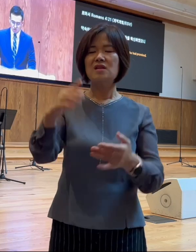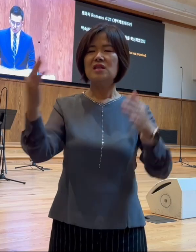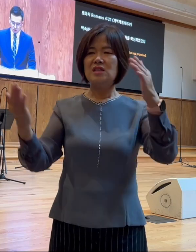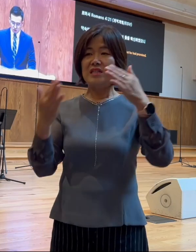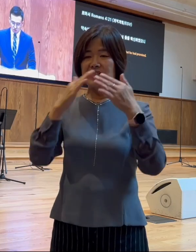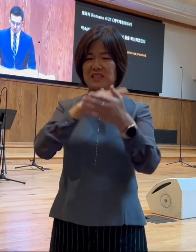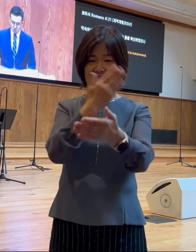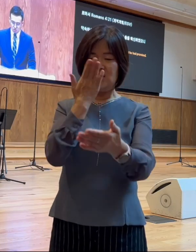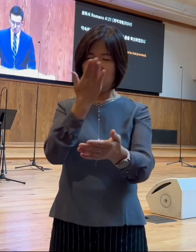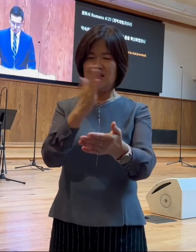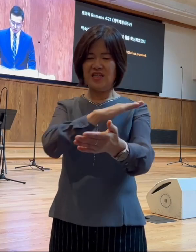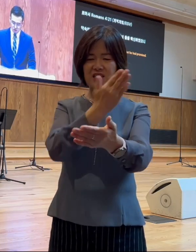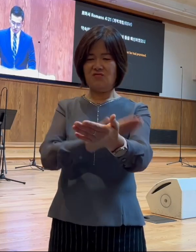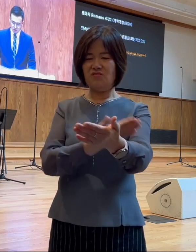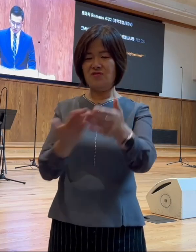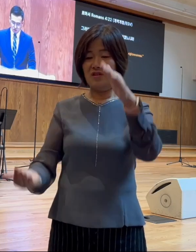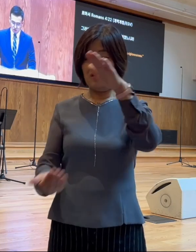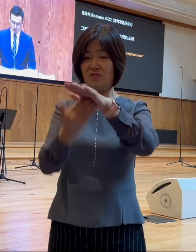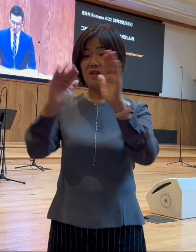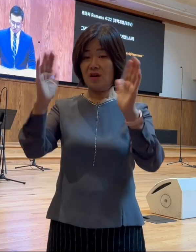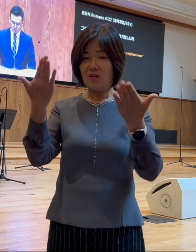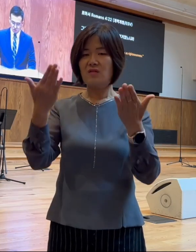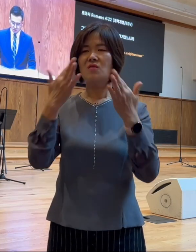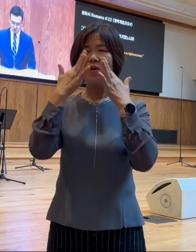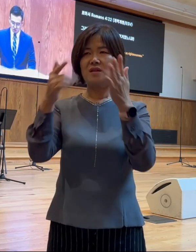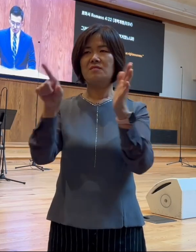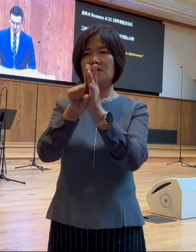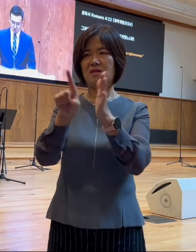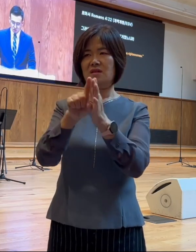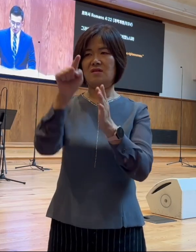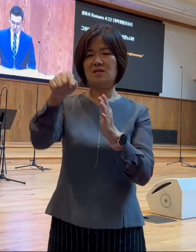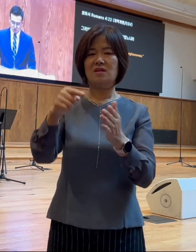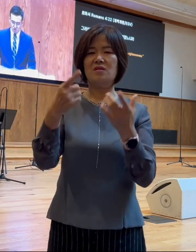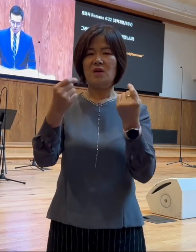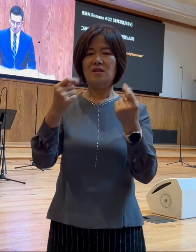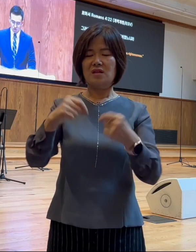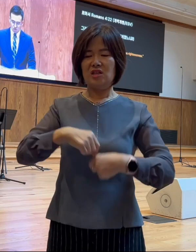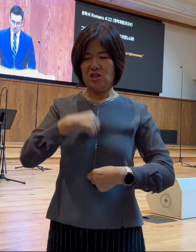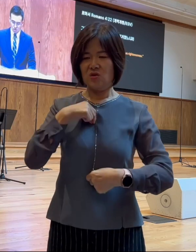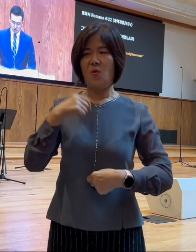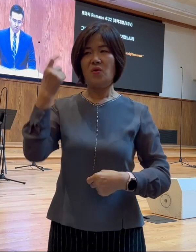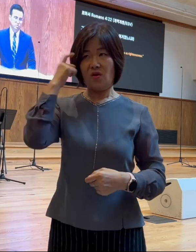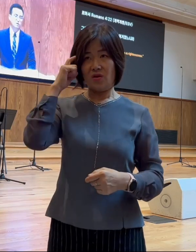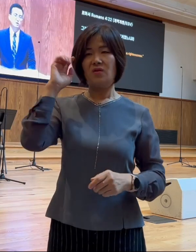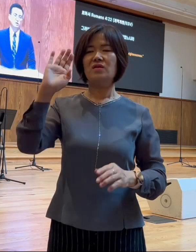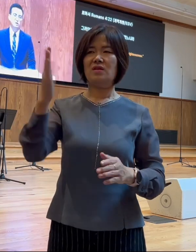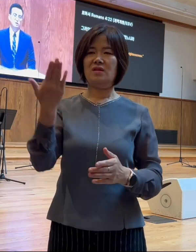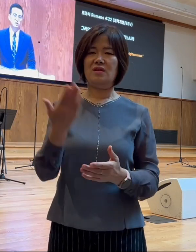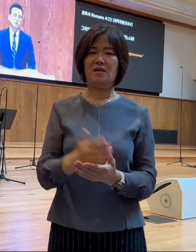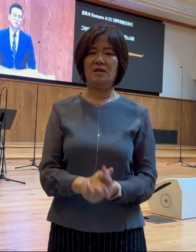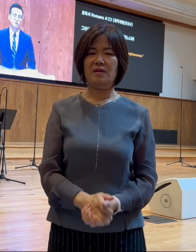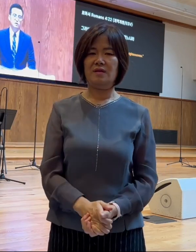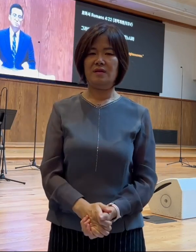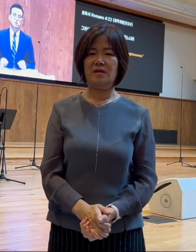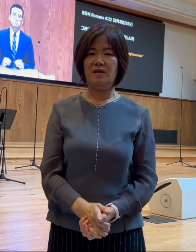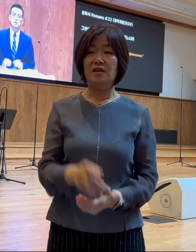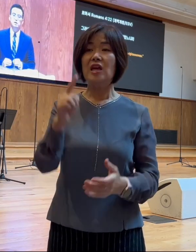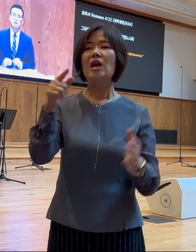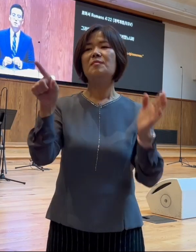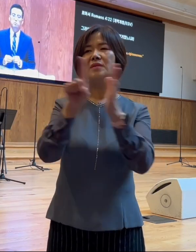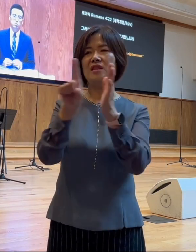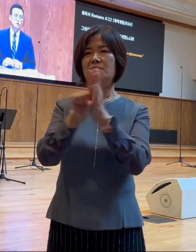또한 능히 이루실 줄을 확신하였으니 그러므로 그것이 그에게 의로 여겨졌느니라. 이게